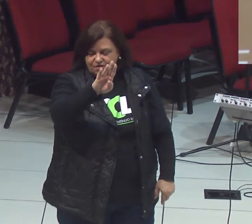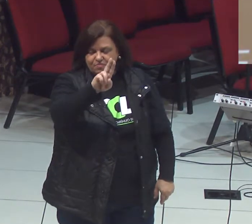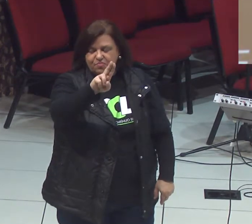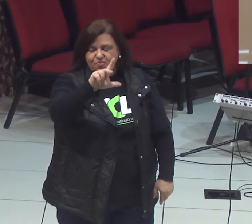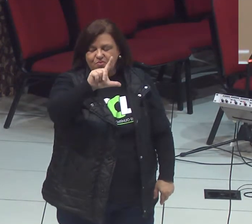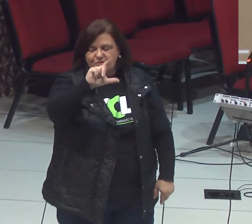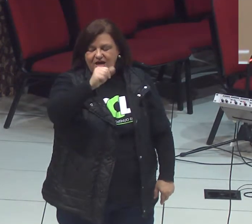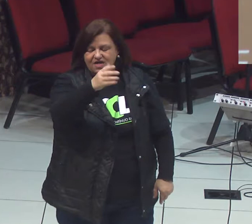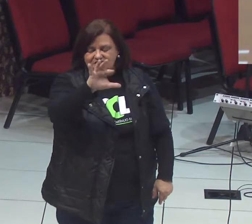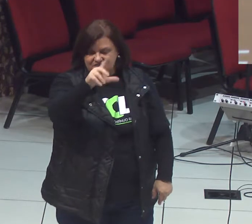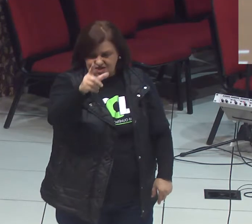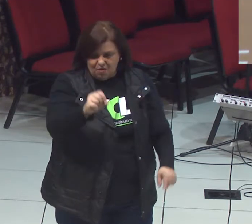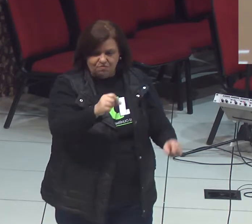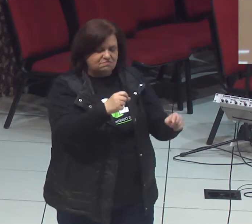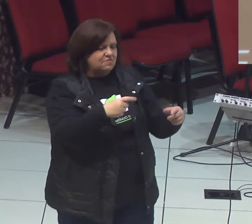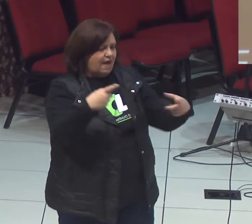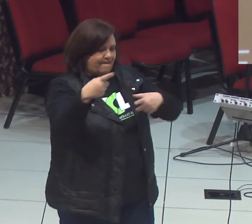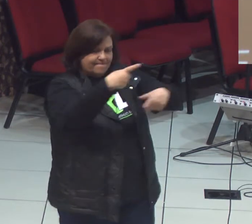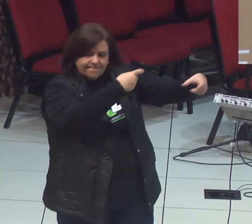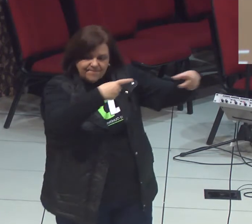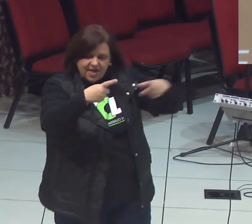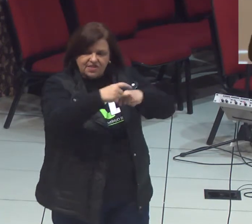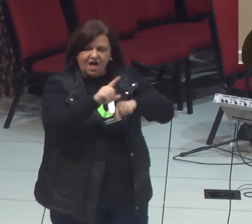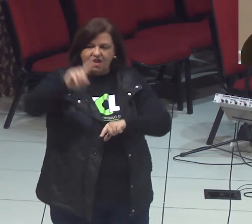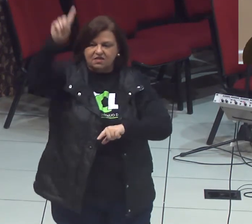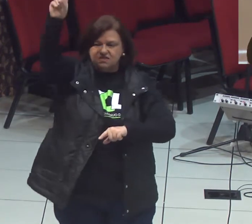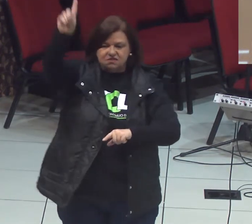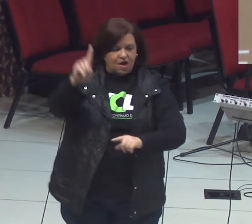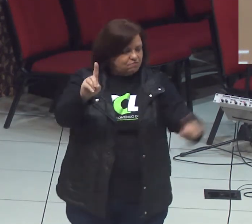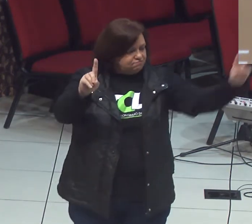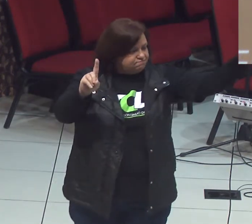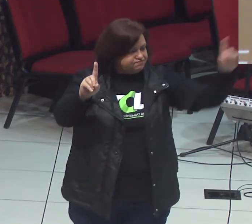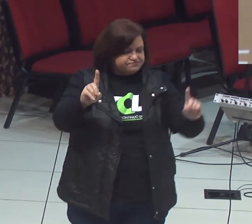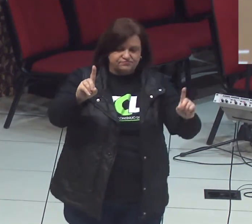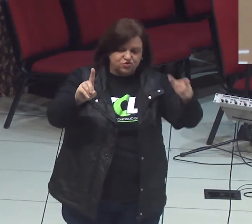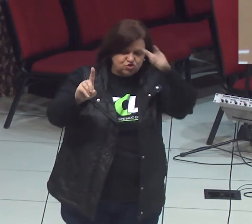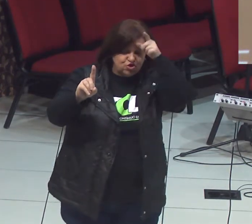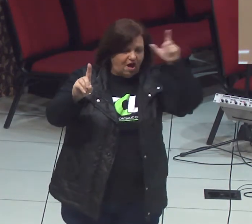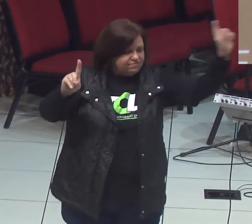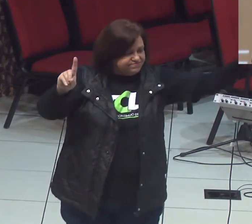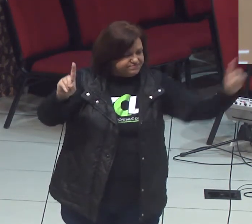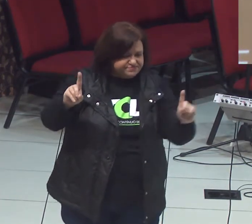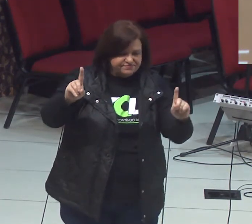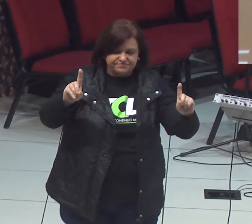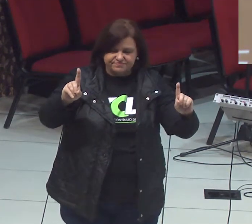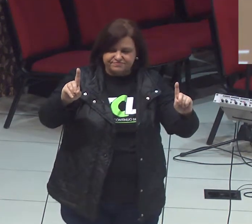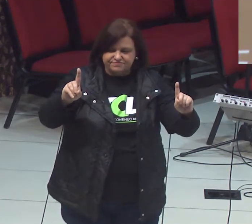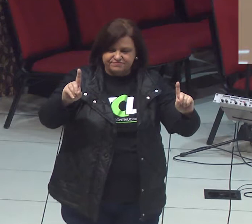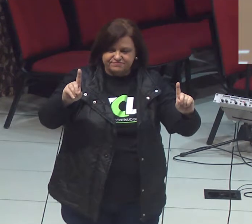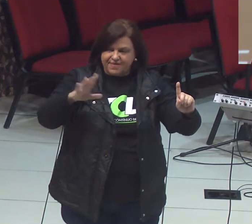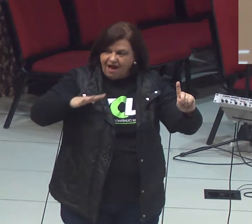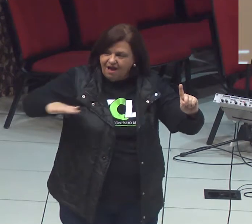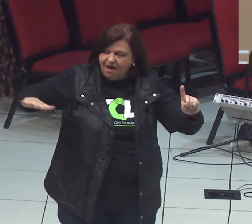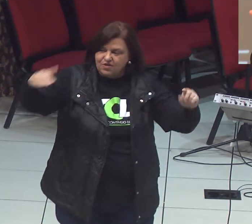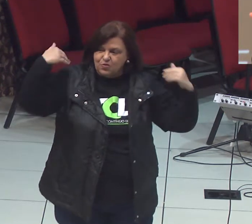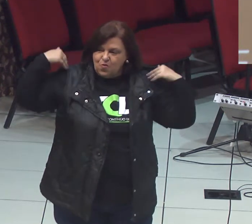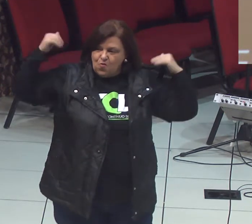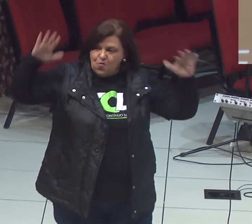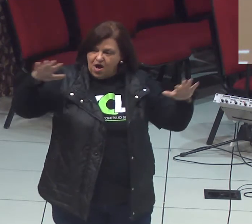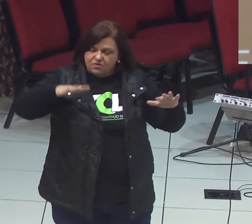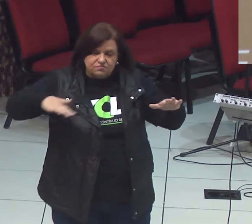somente é muito estratégico, por isso o Tessalonicenses 2 deve ser lido em casa com bastante atenção, em